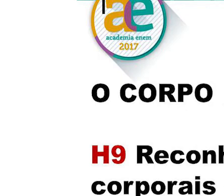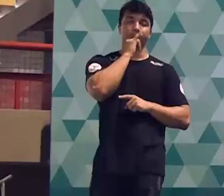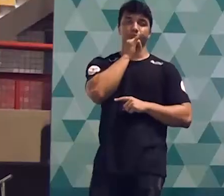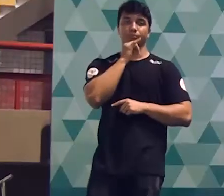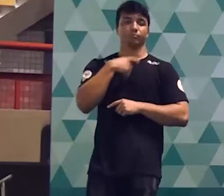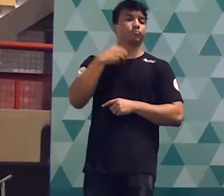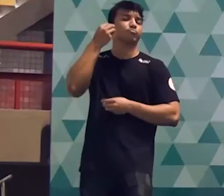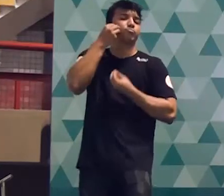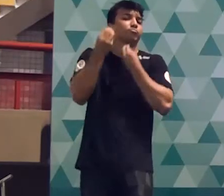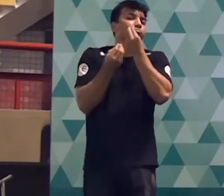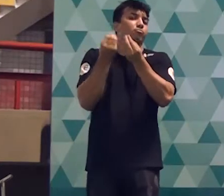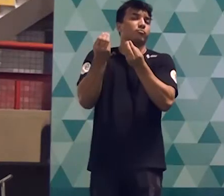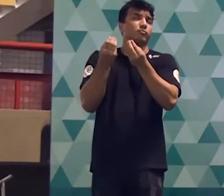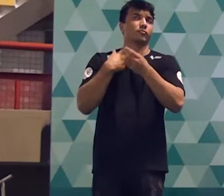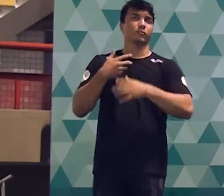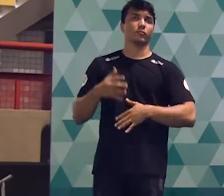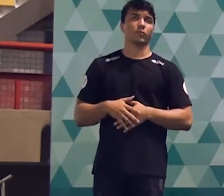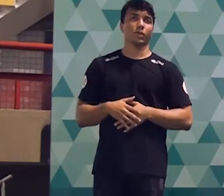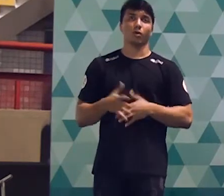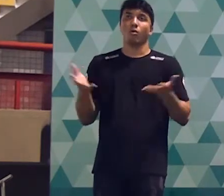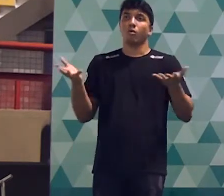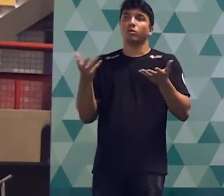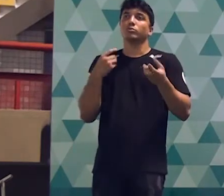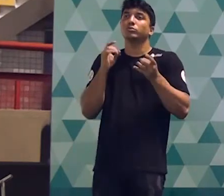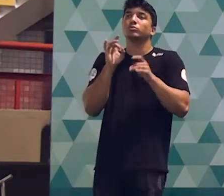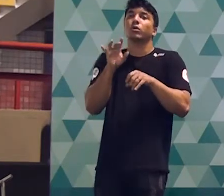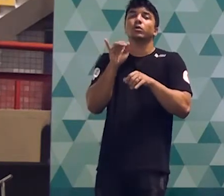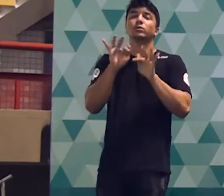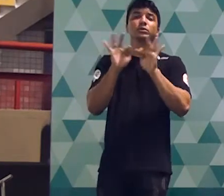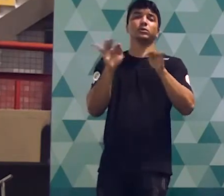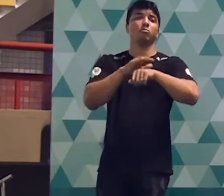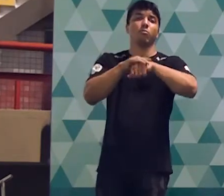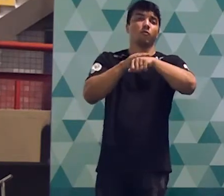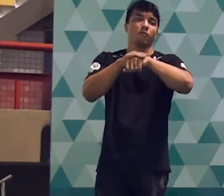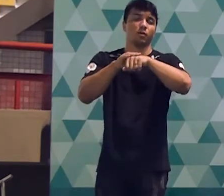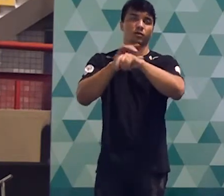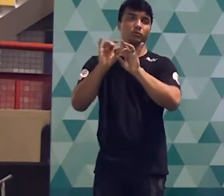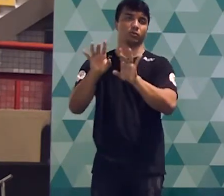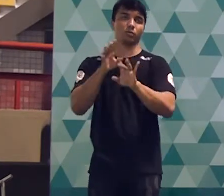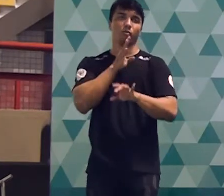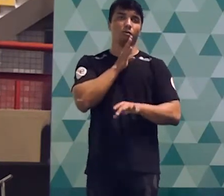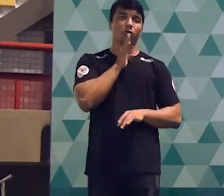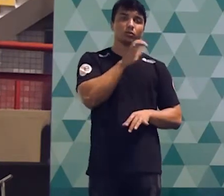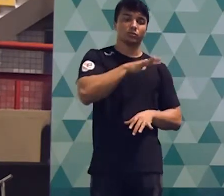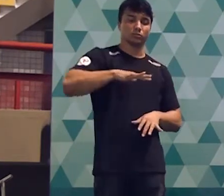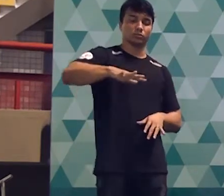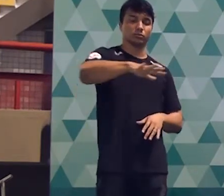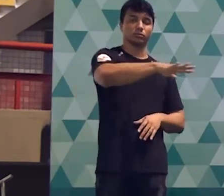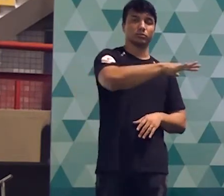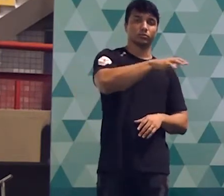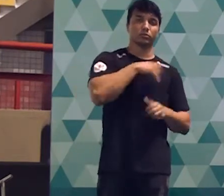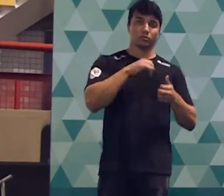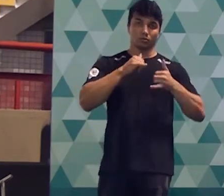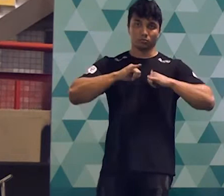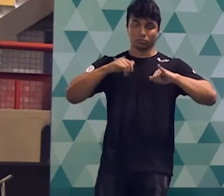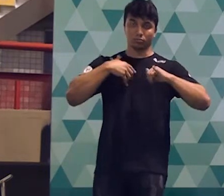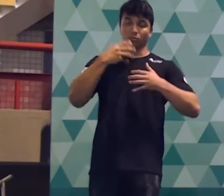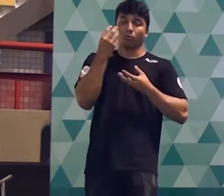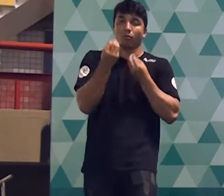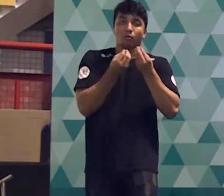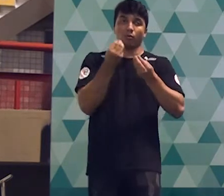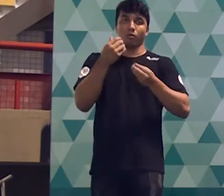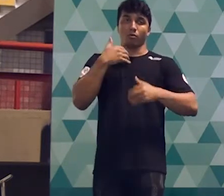o que é isso. Essa aula da gente hoje é boa porque é só conversando, né? Reconhecer as manifestações